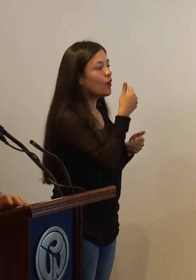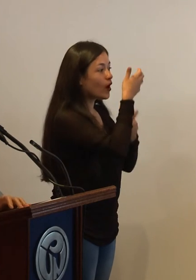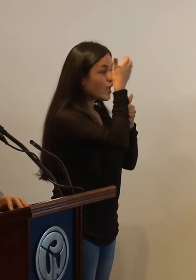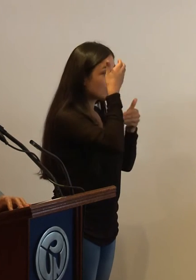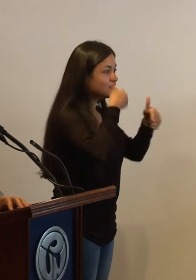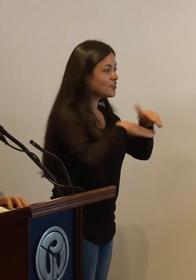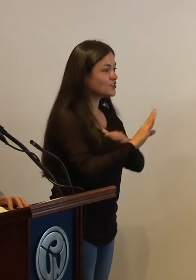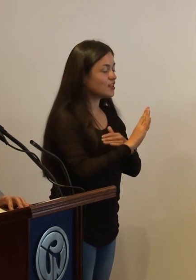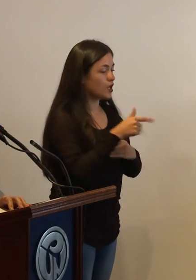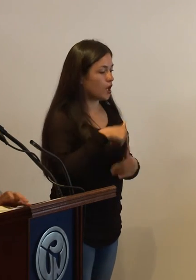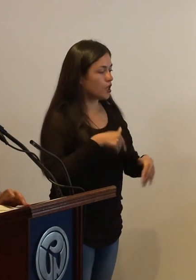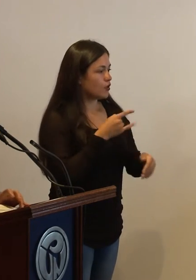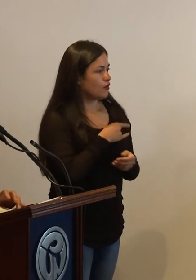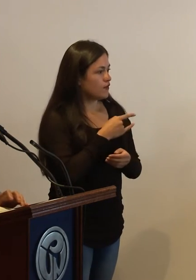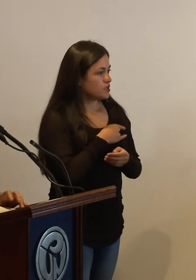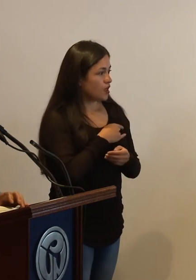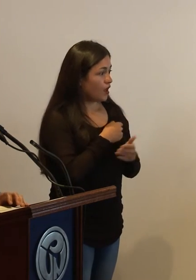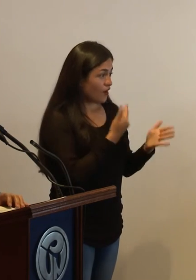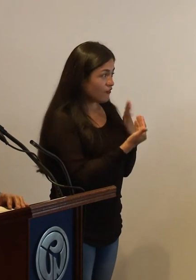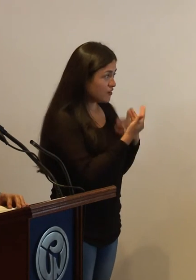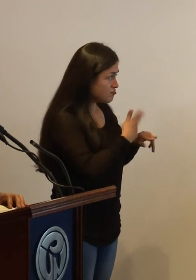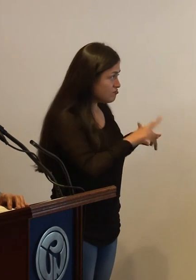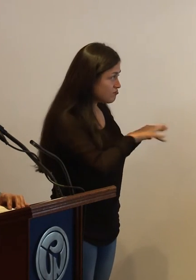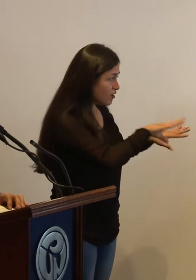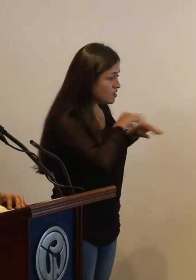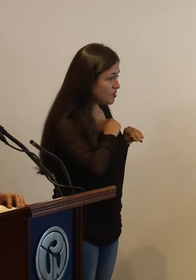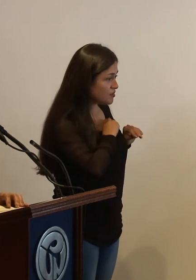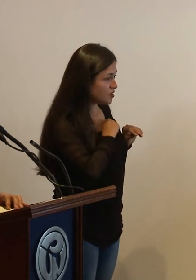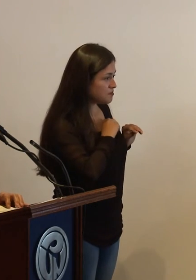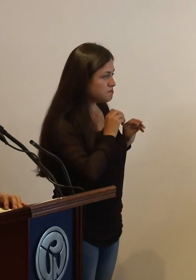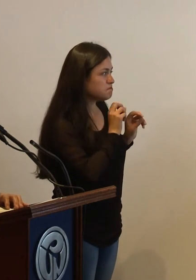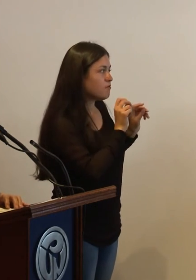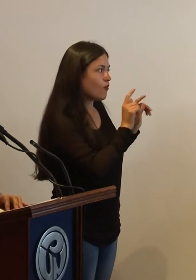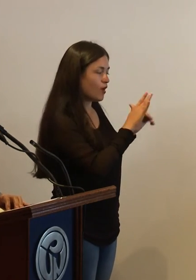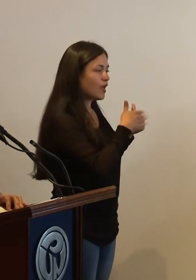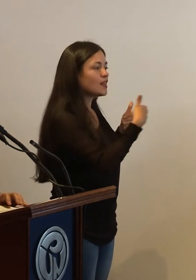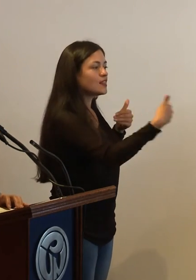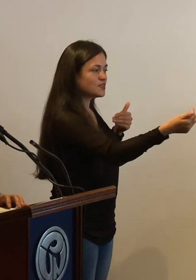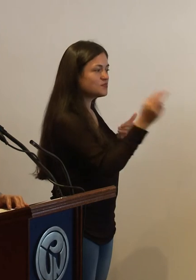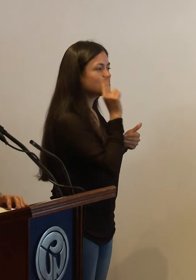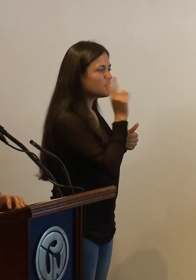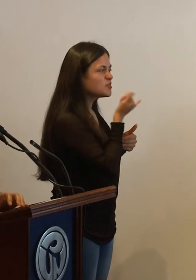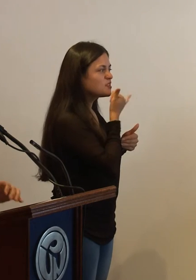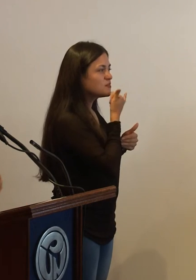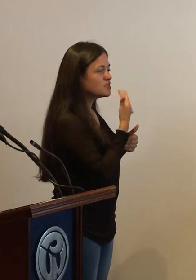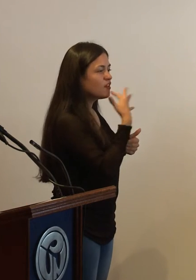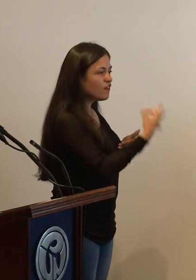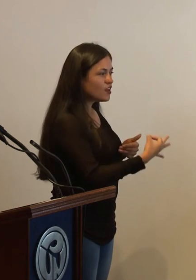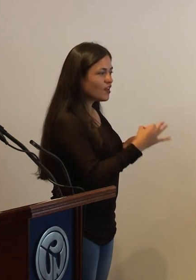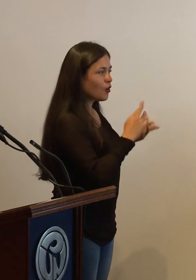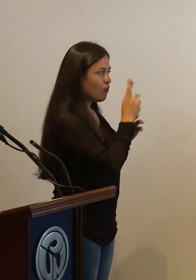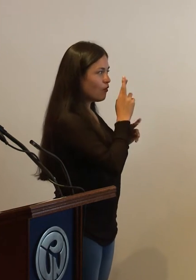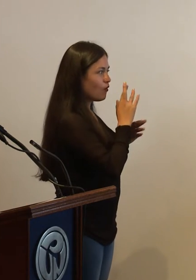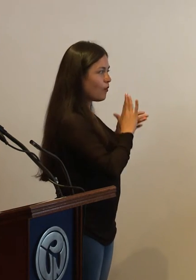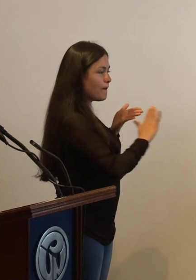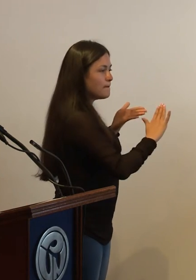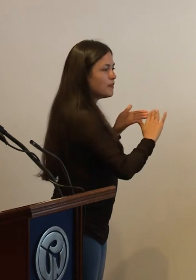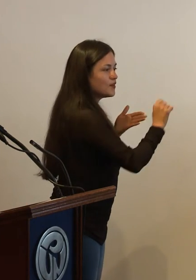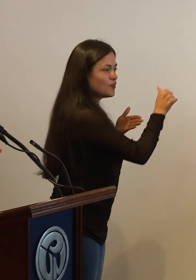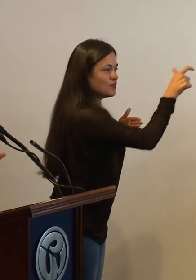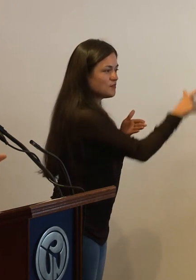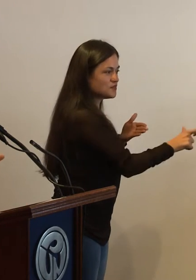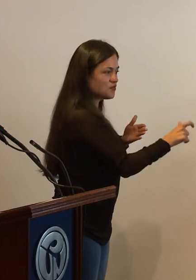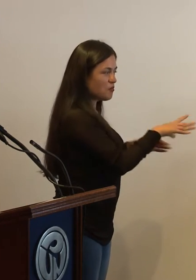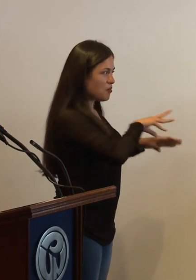a estudiar? Entonces ahí es donde vamos a ver qué va a pasar con el tema de la reconciliación. Y ahí es